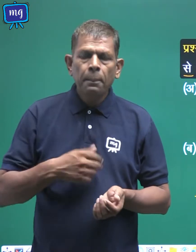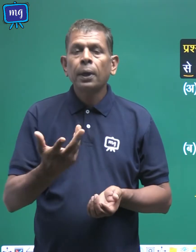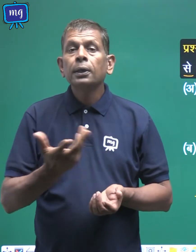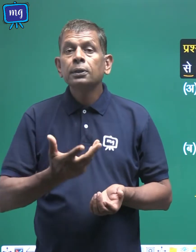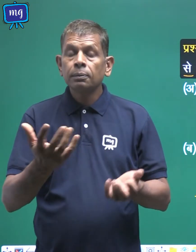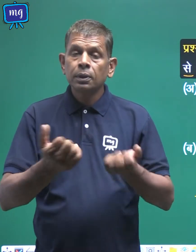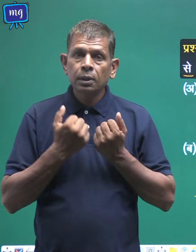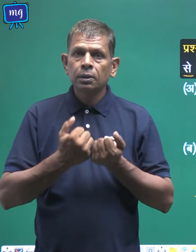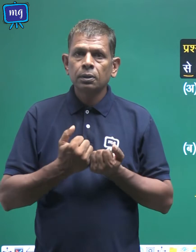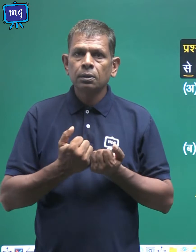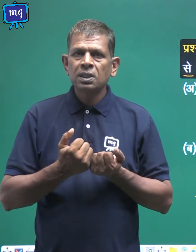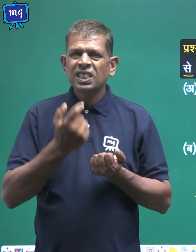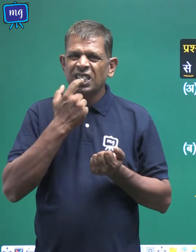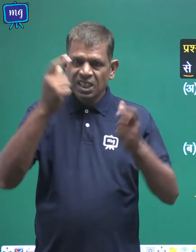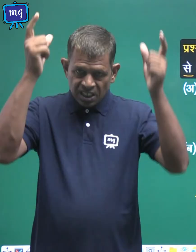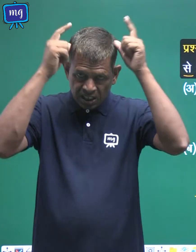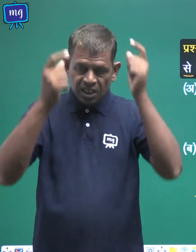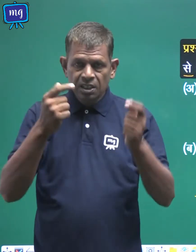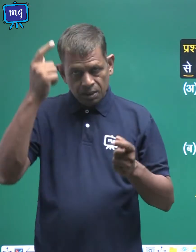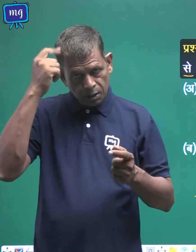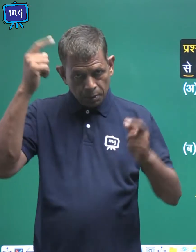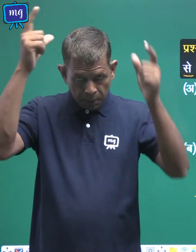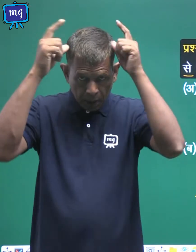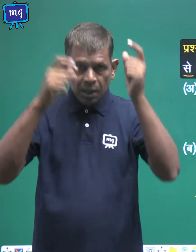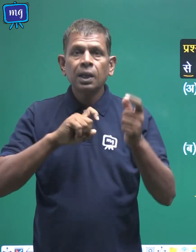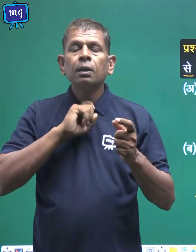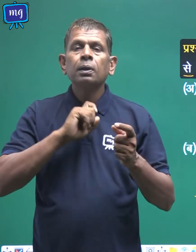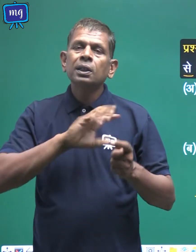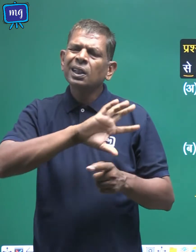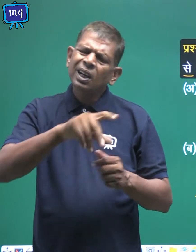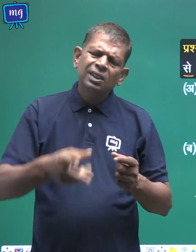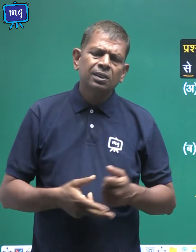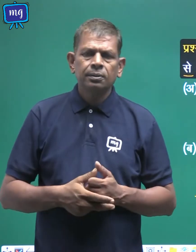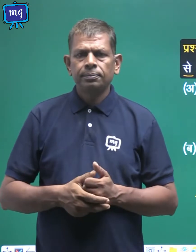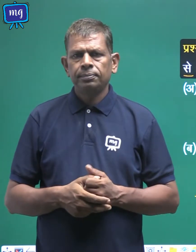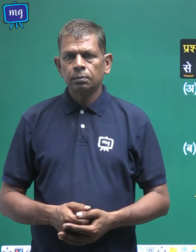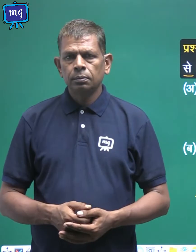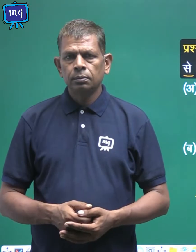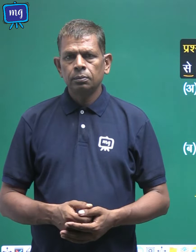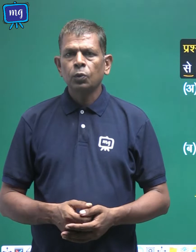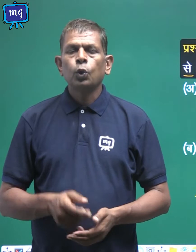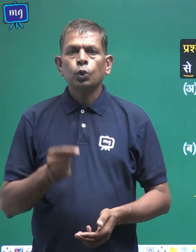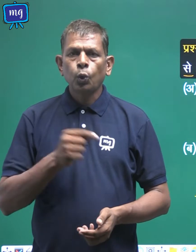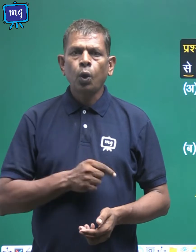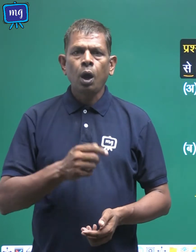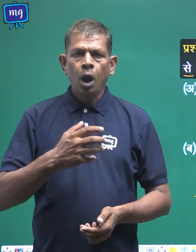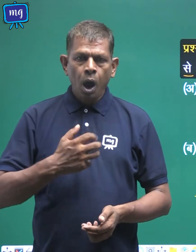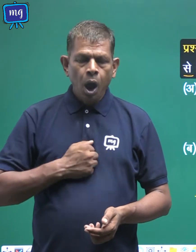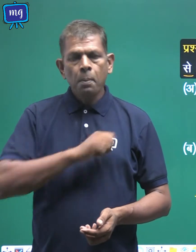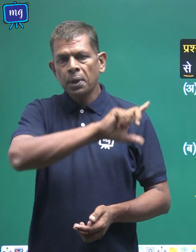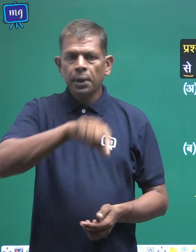है? गाय, भैंस या बकरी से। तो हम यहाँ